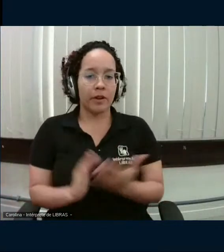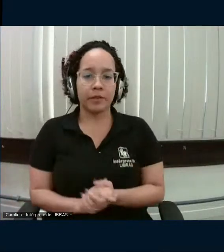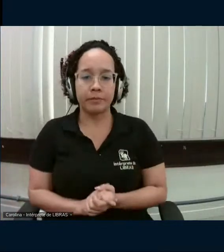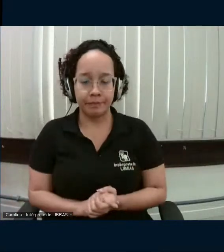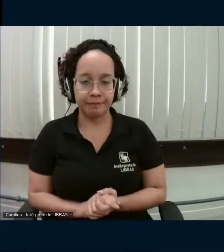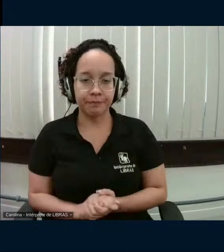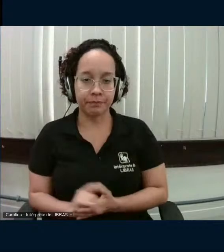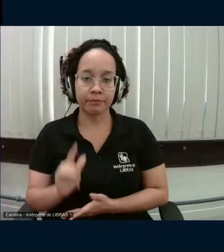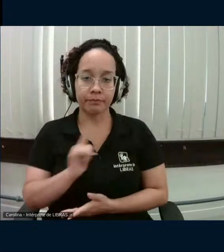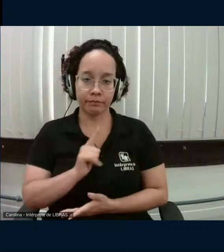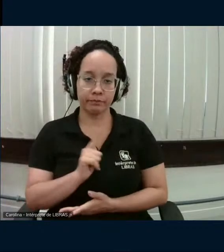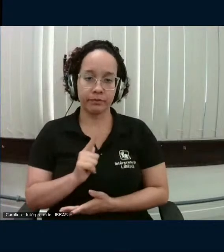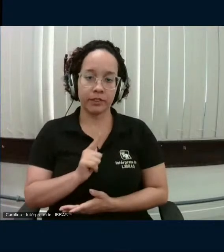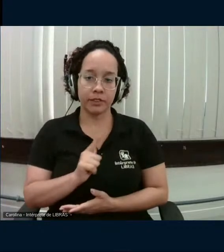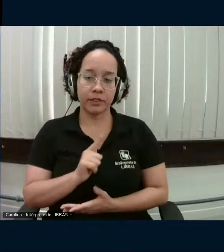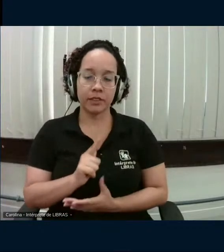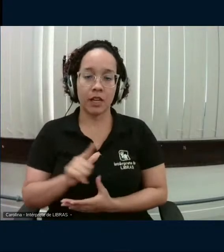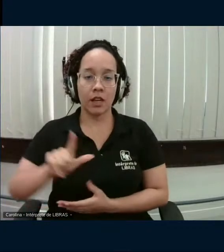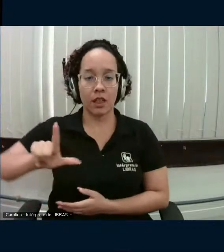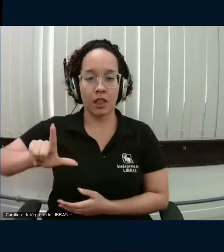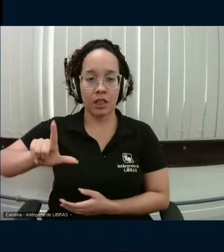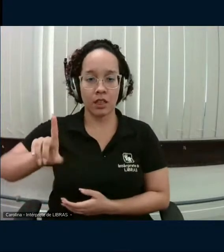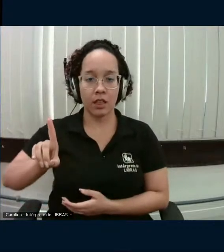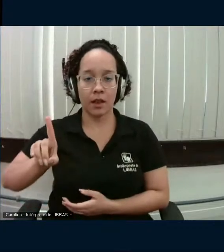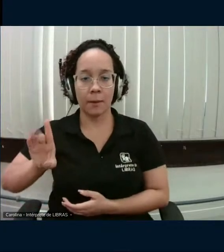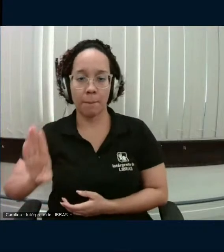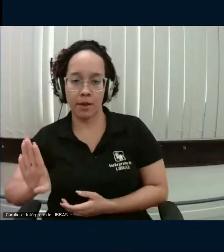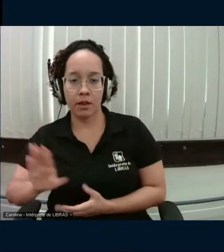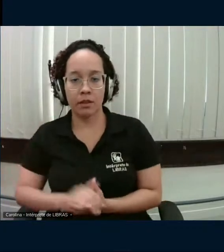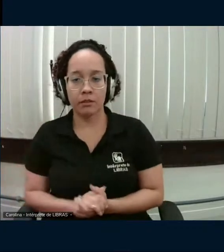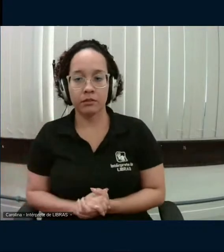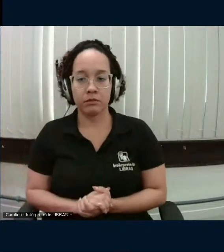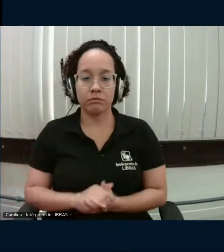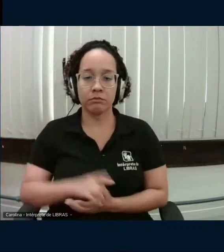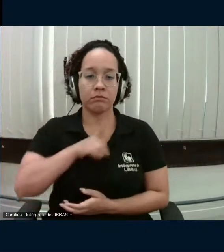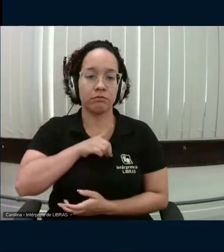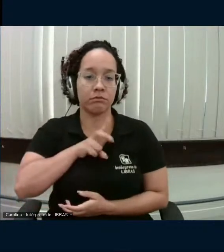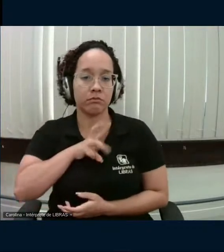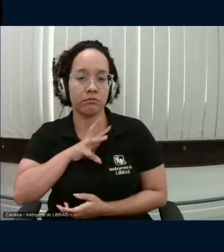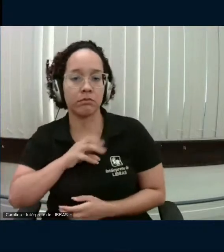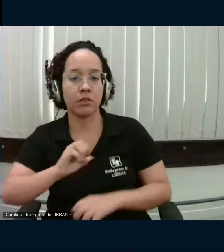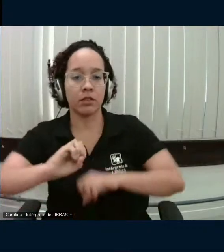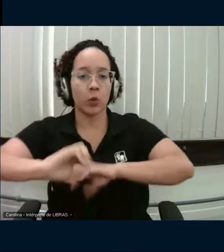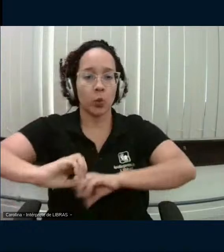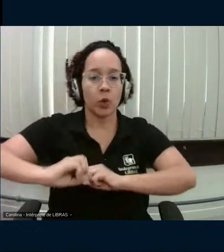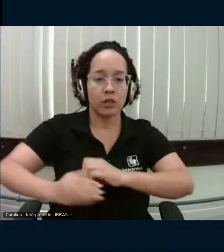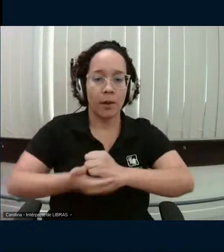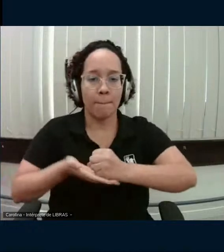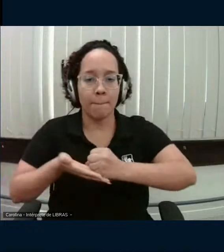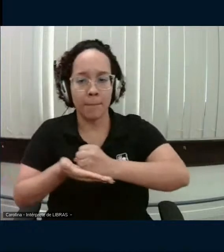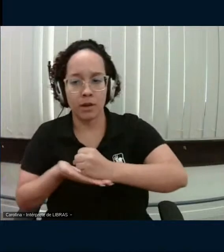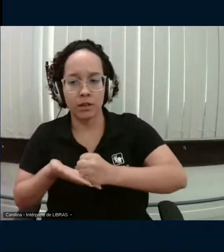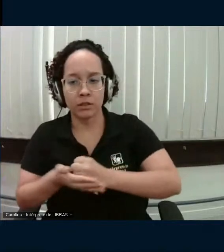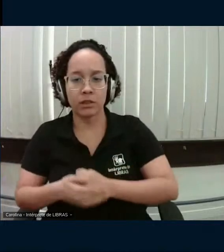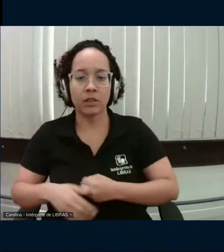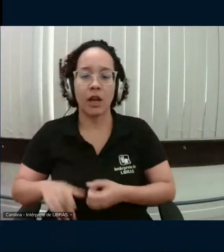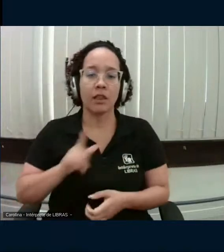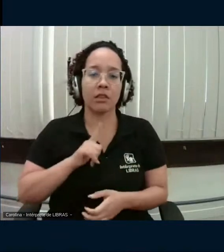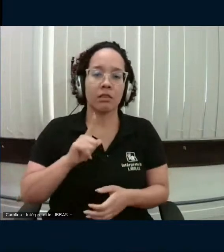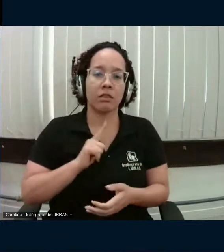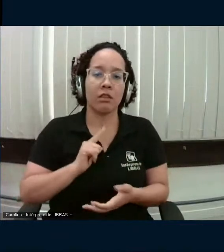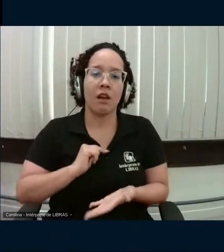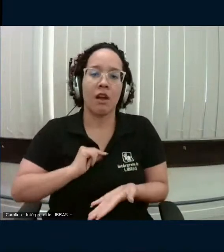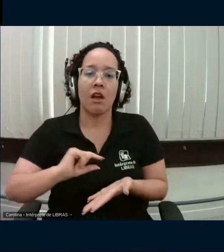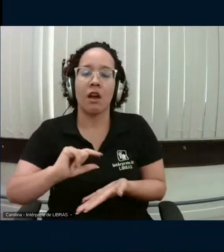nós tivemos, então, a LDB, que fala lá, né, do ensino médio e educação básica, e coloca os artigos 39 e 40